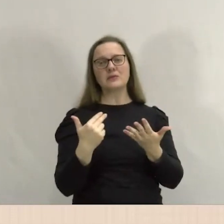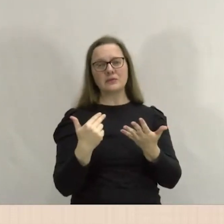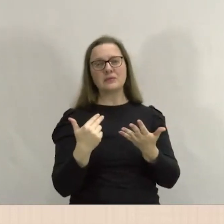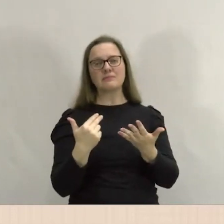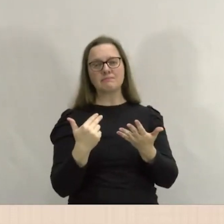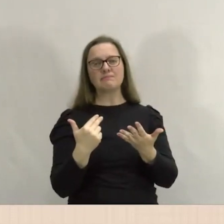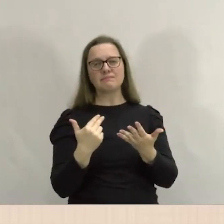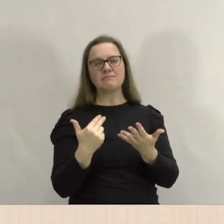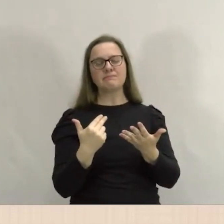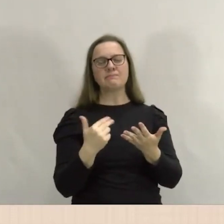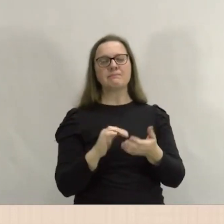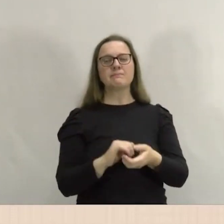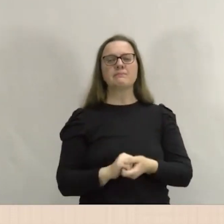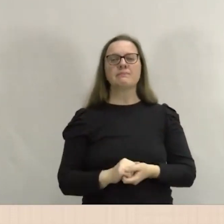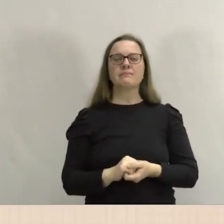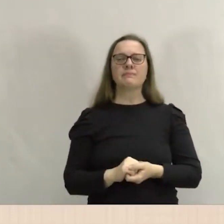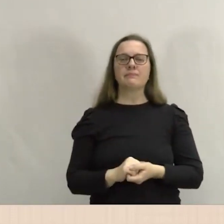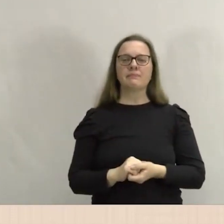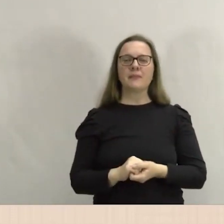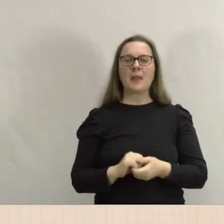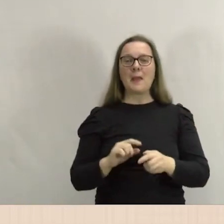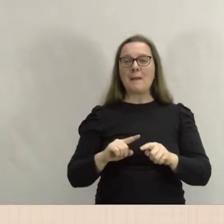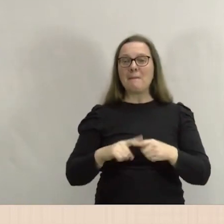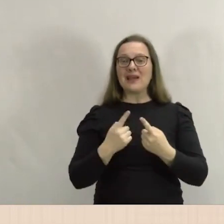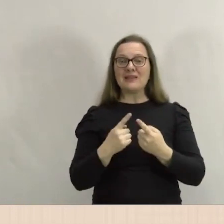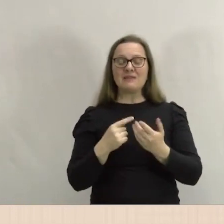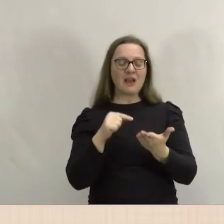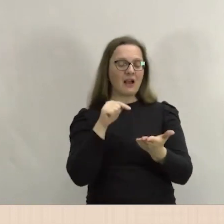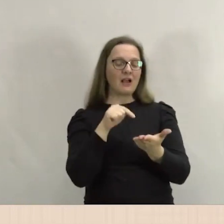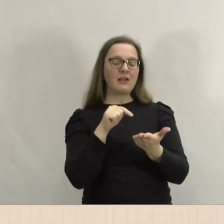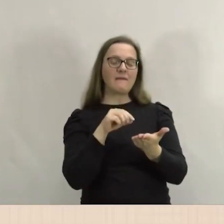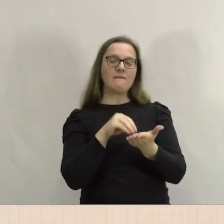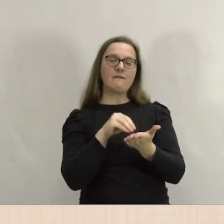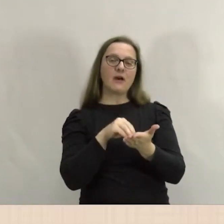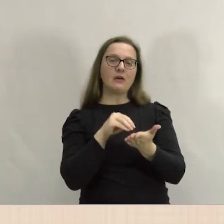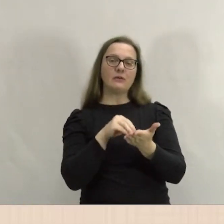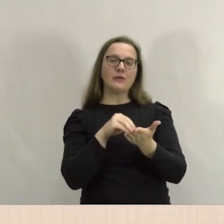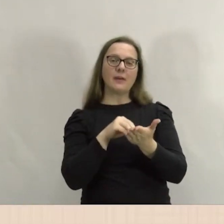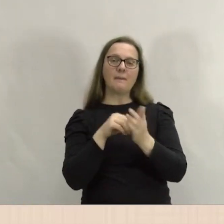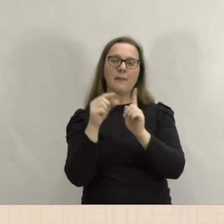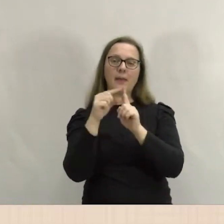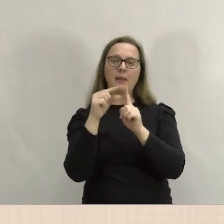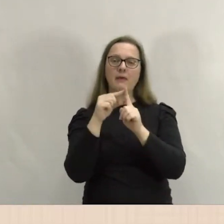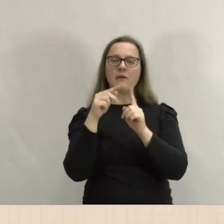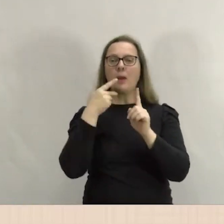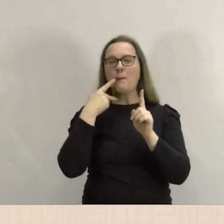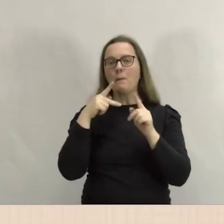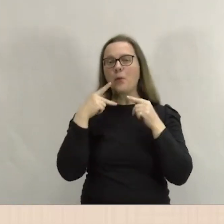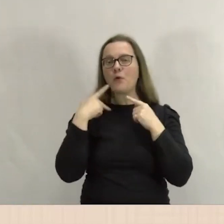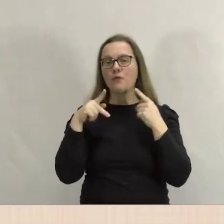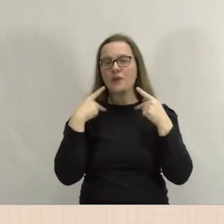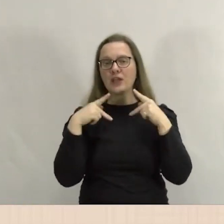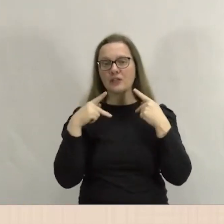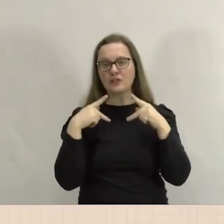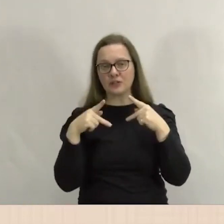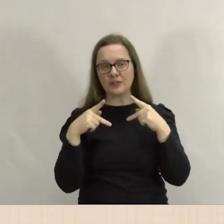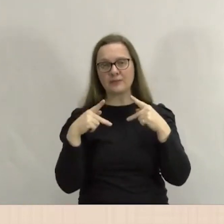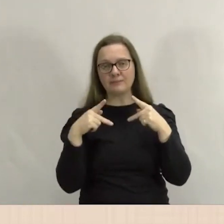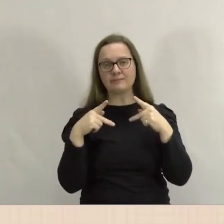já, mas nem sempre tem a palavra profética, e nem sempre tem a revelação da palavra para cada